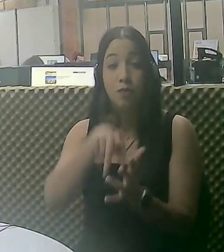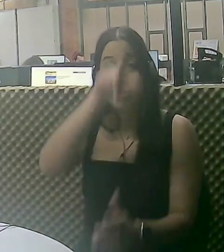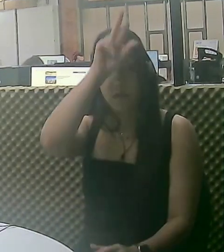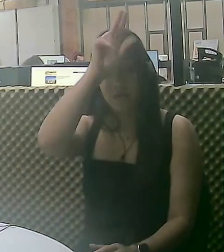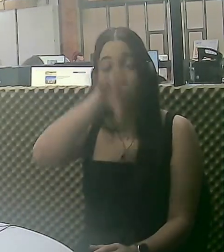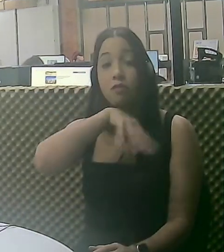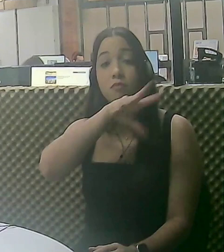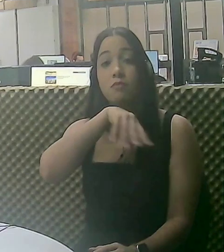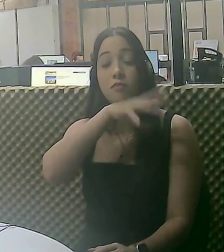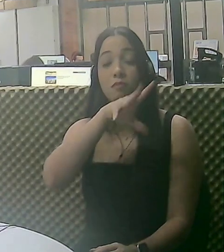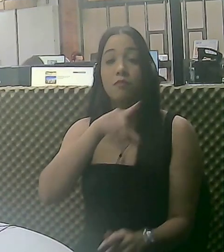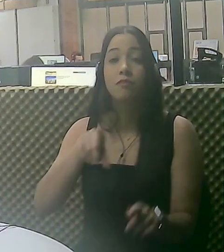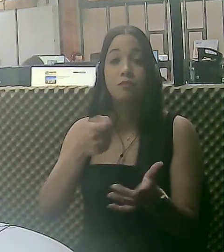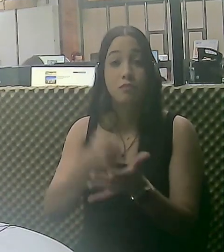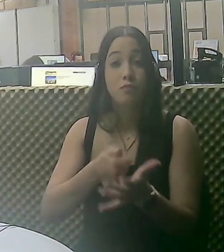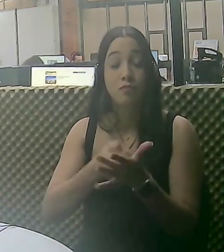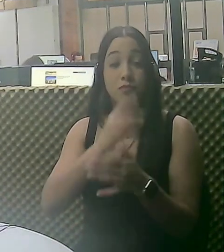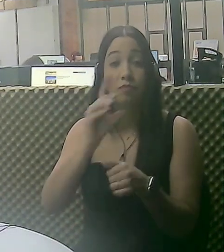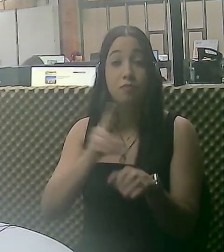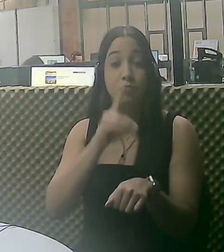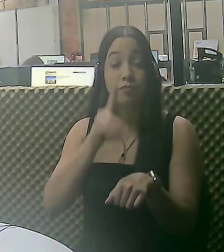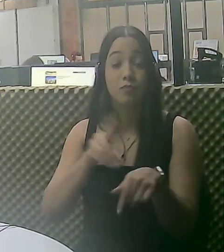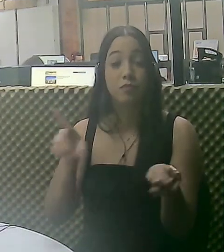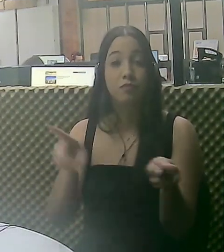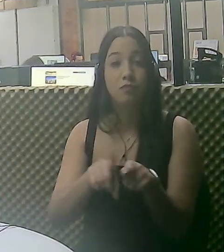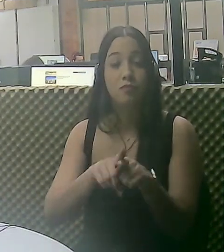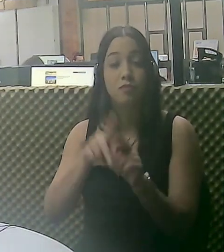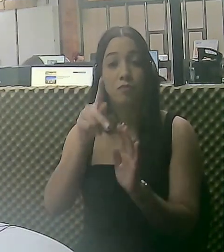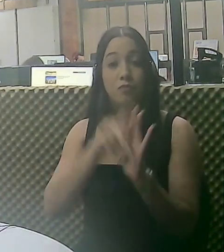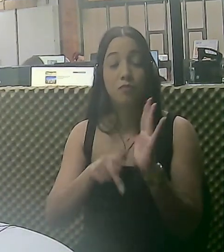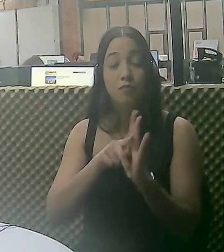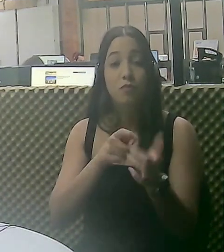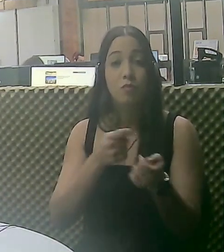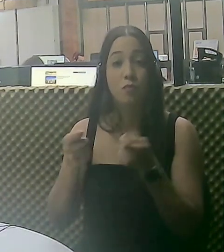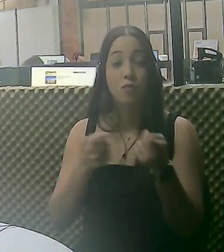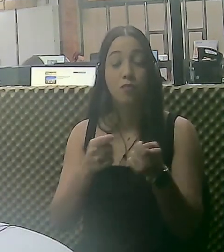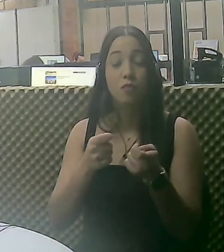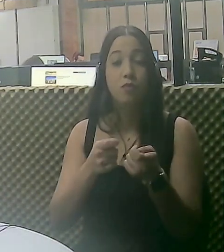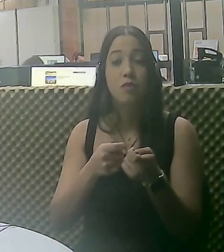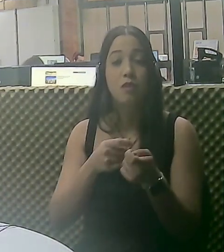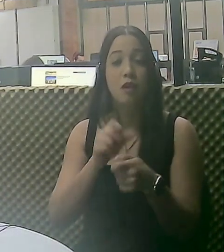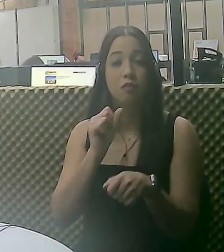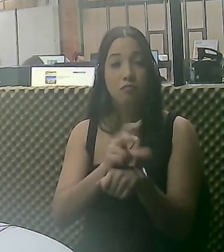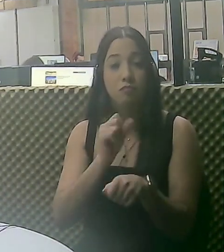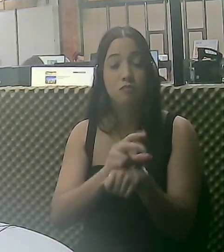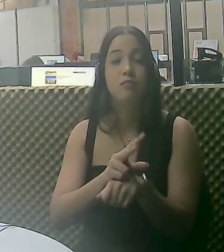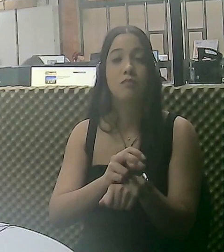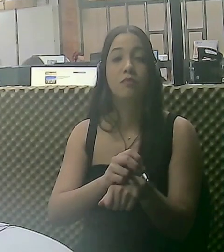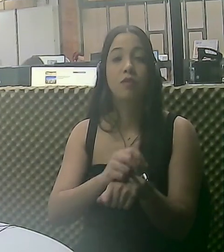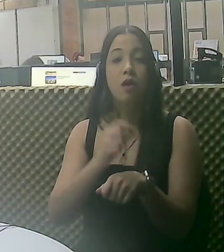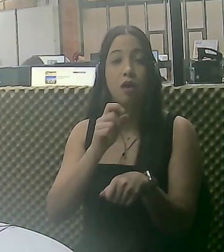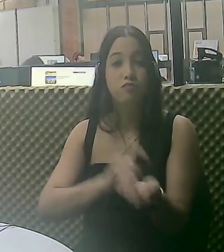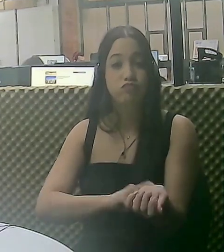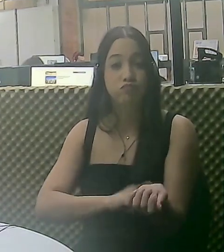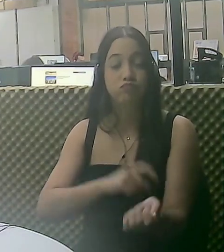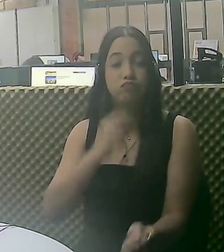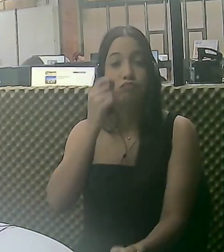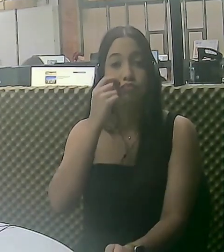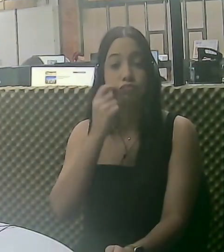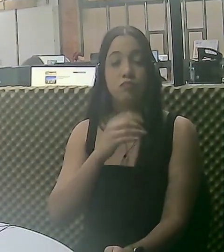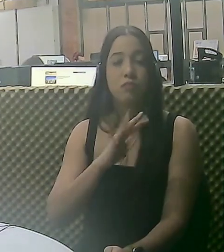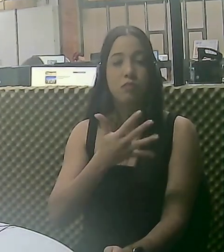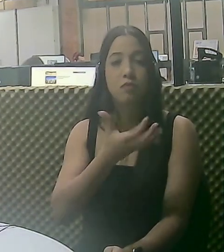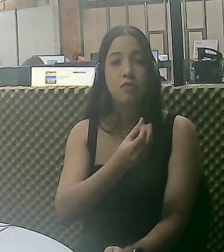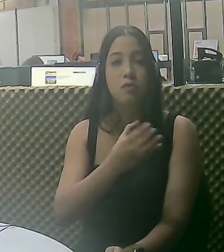insetos e animais. Além da batalha contra o Aedes, tem também o programa de controle de animais peçonhentos, raiva e roedores. São mais ou menos